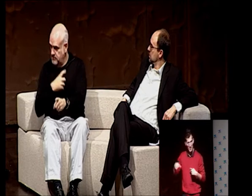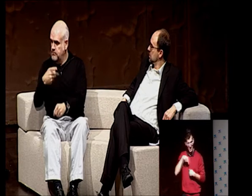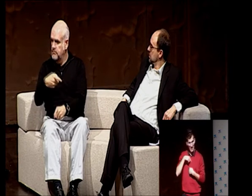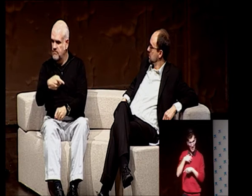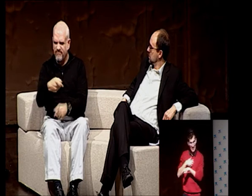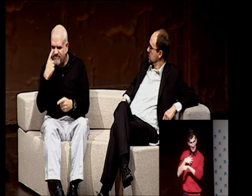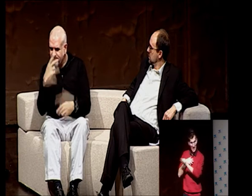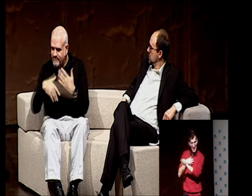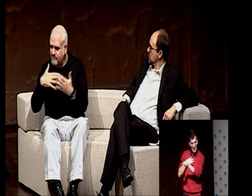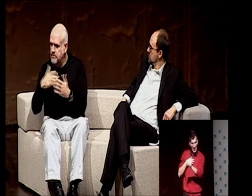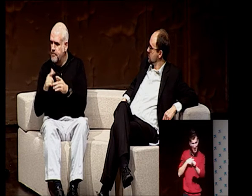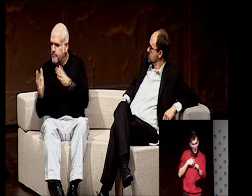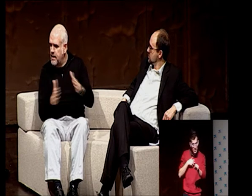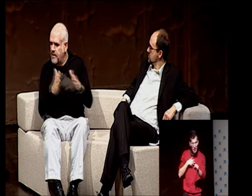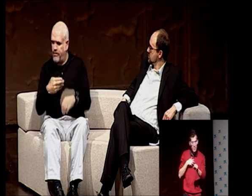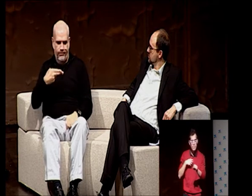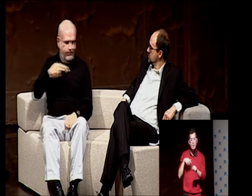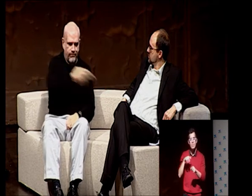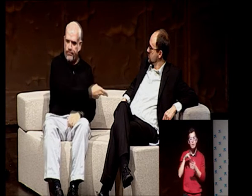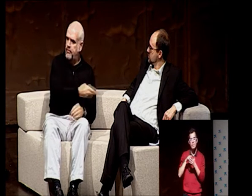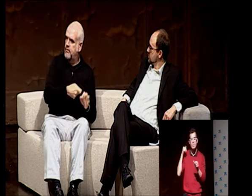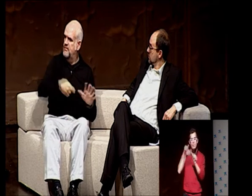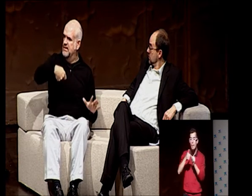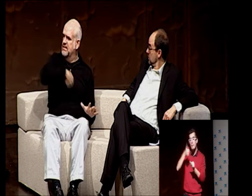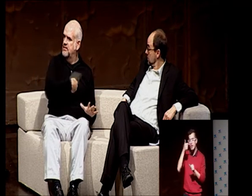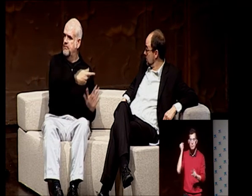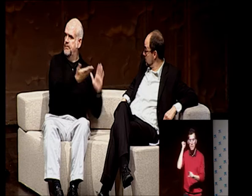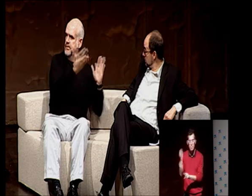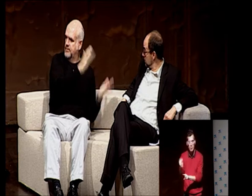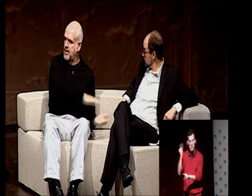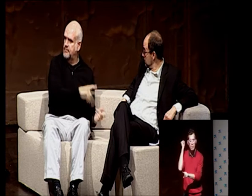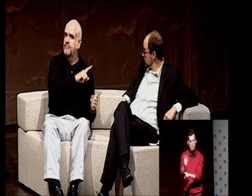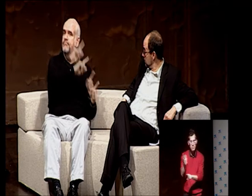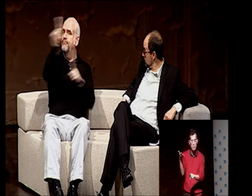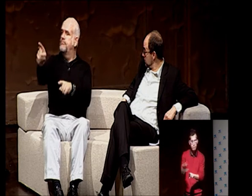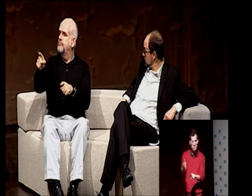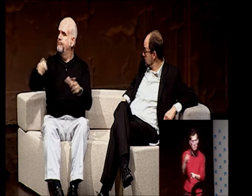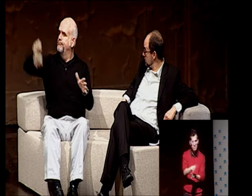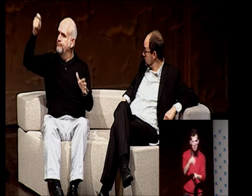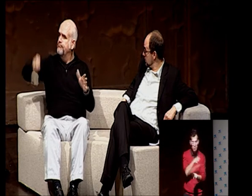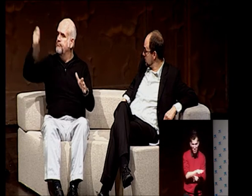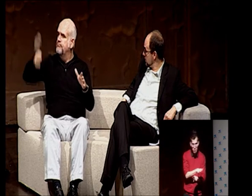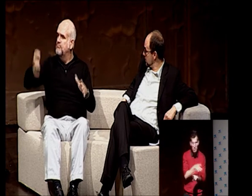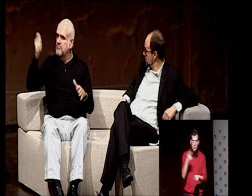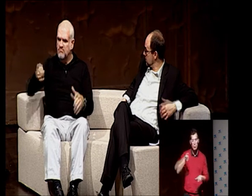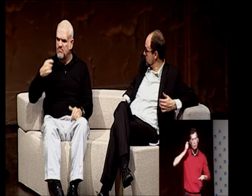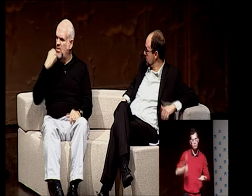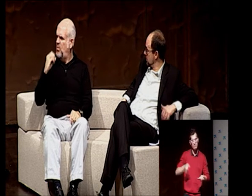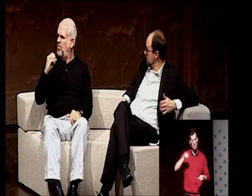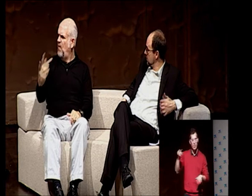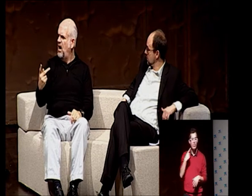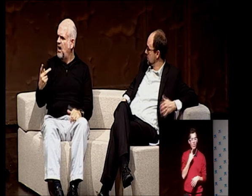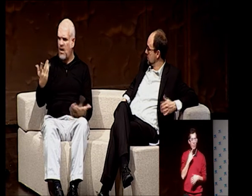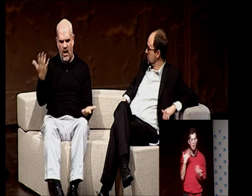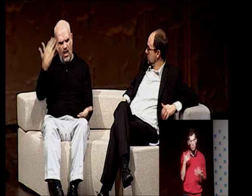pueden las personas oyentes pueden legar el conocimiento de unos a otros tienen herramientas instrumentos para poder trasladar